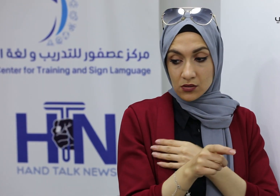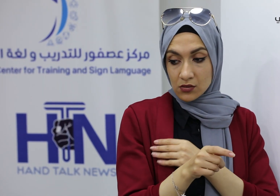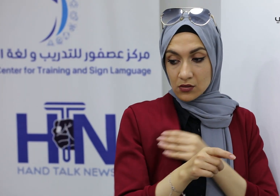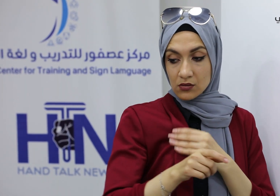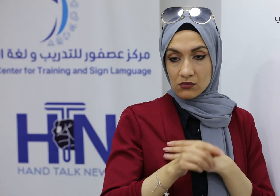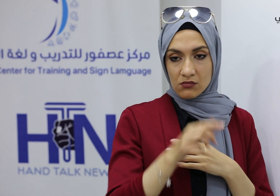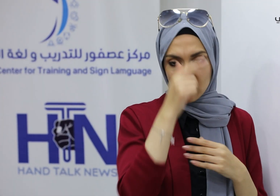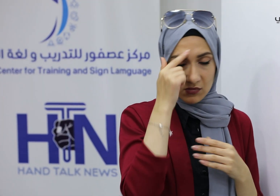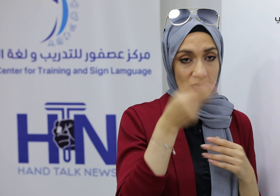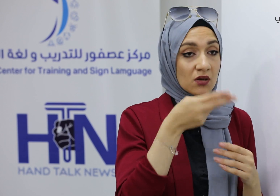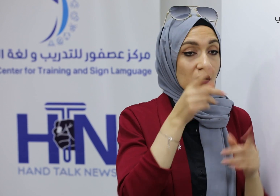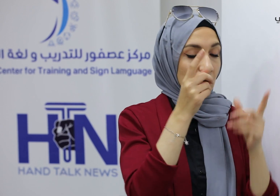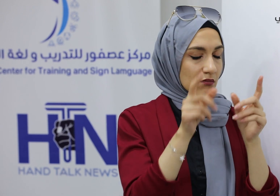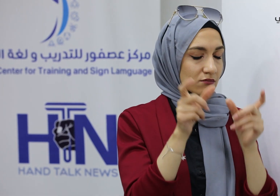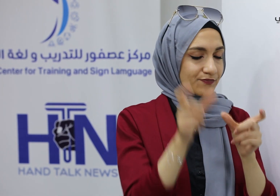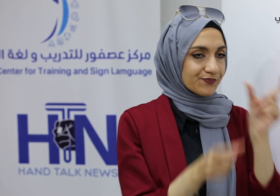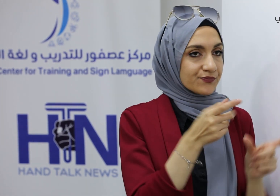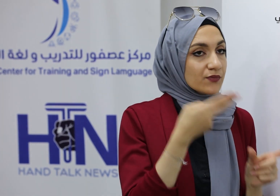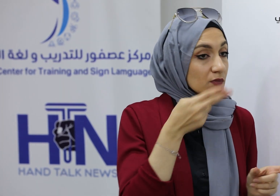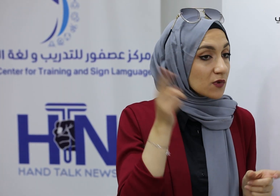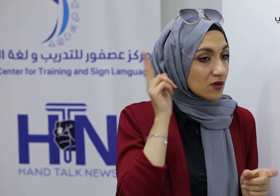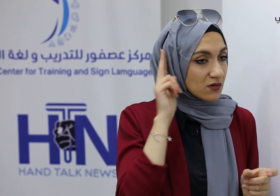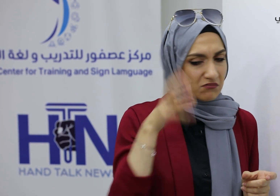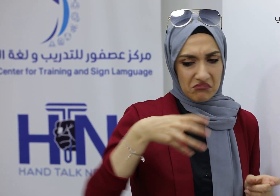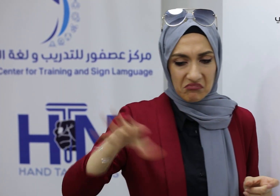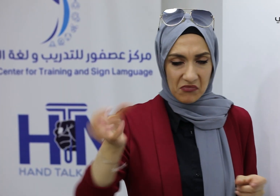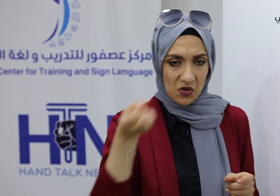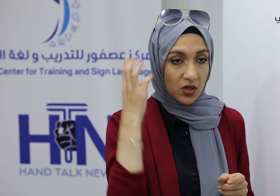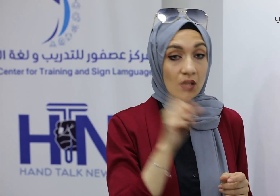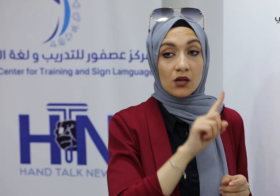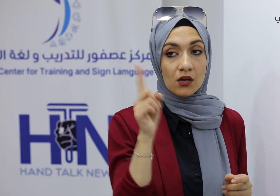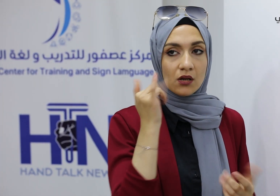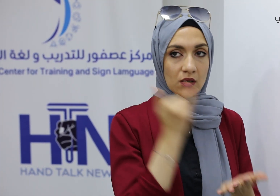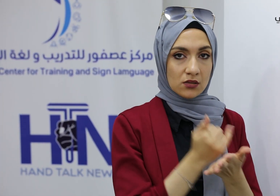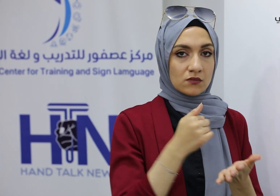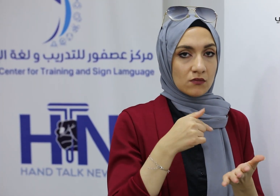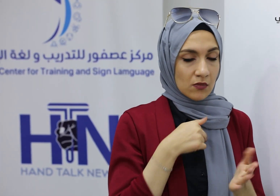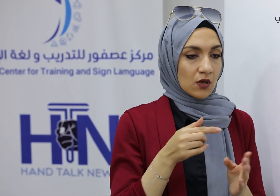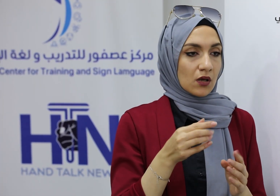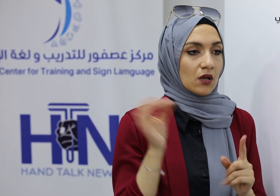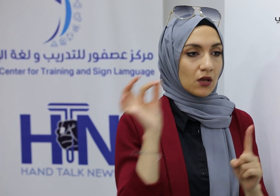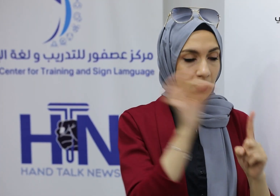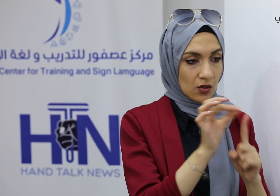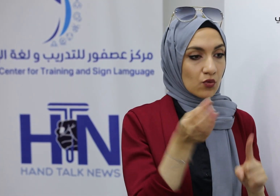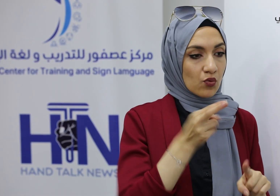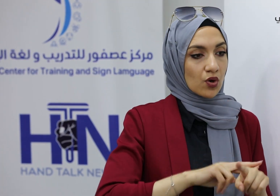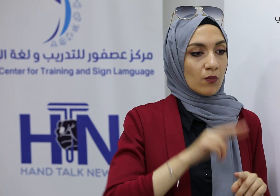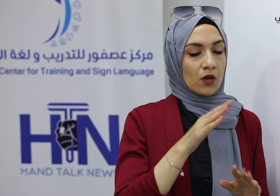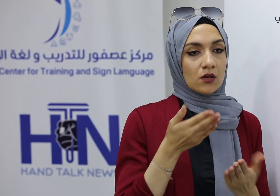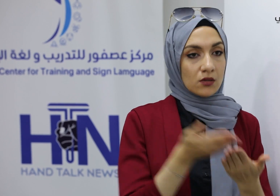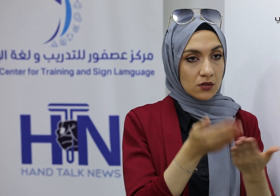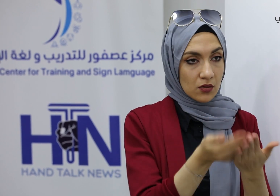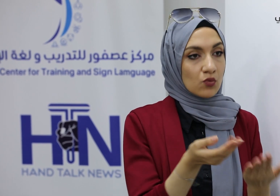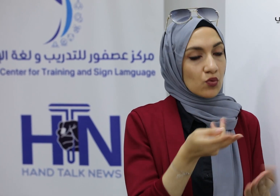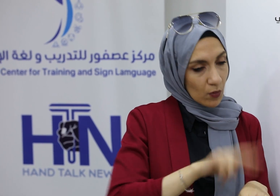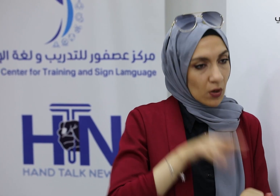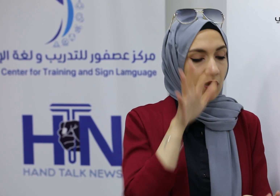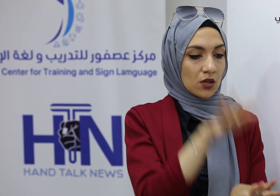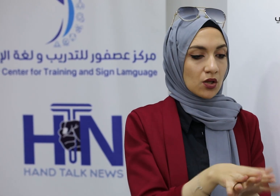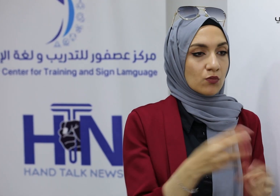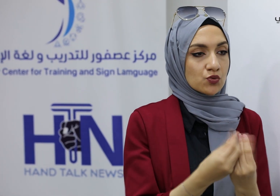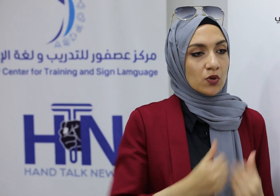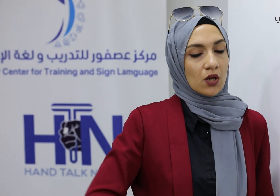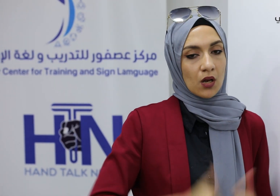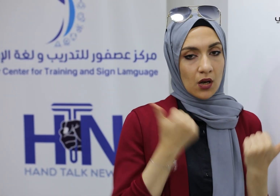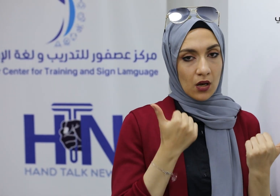او نهمشهم، الاعاقه السمعيه موجوده بيناتنا ولازم ندافع عنها ولازم نقول لهم انه هذول موجودين، لازم يكونوا يعني مندمجين معنا في